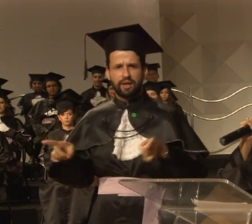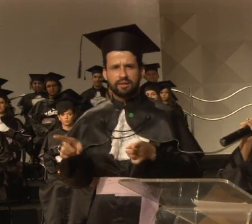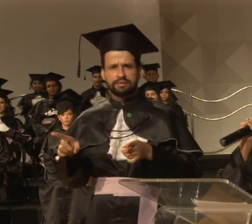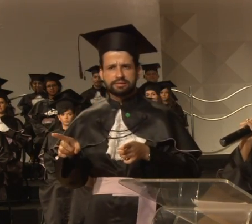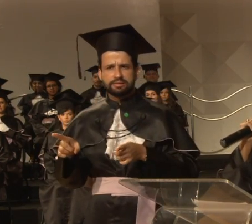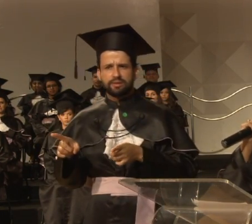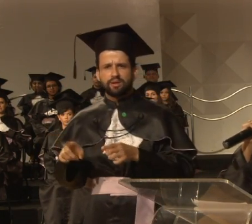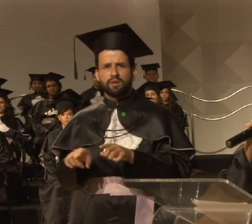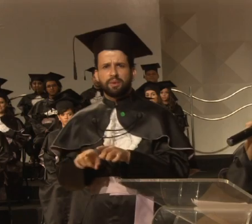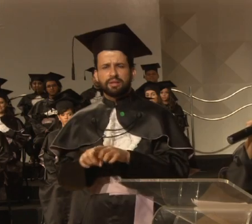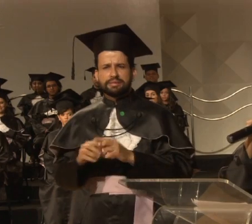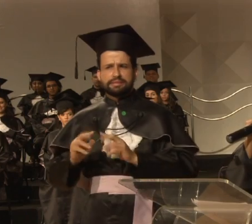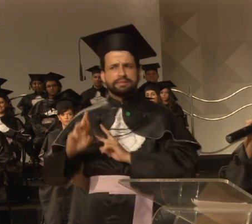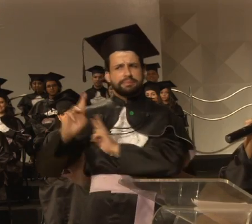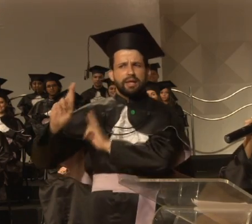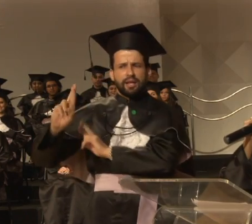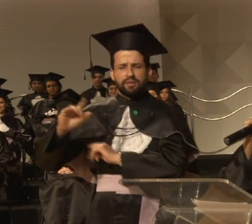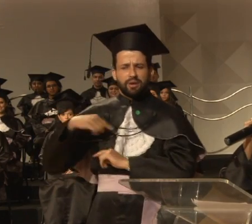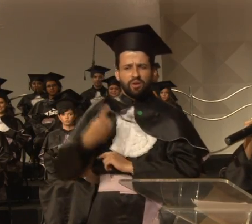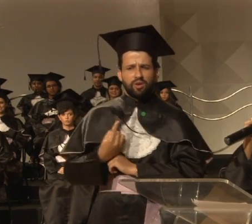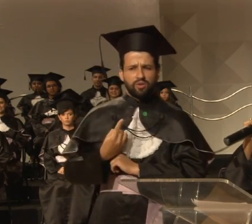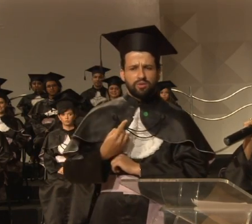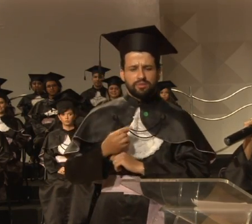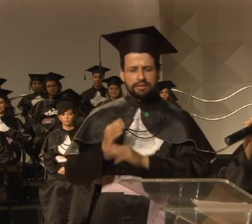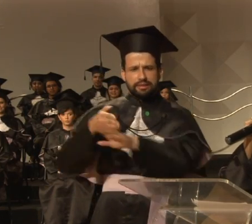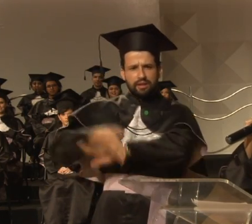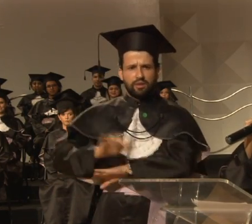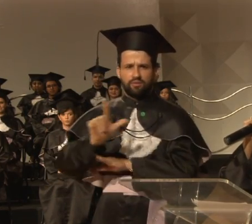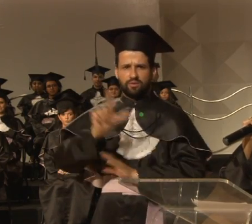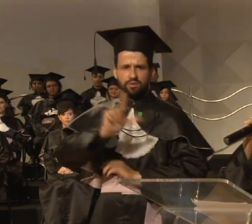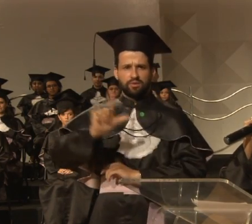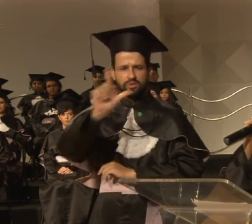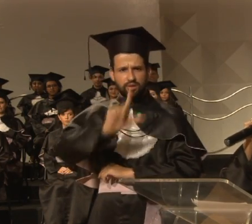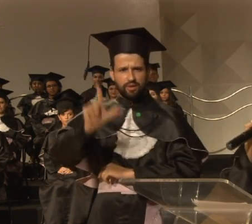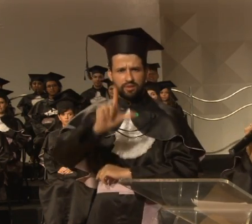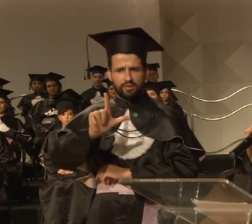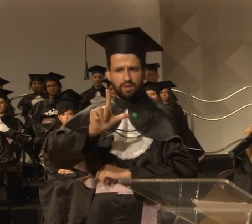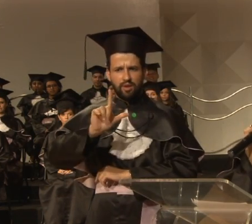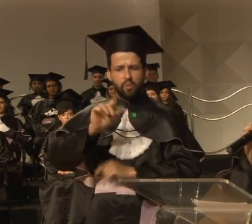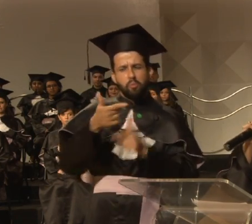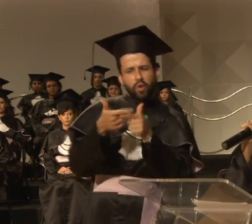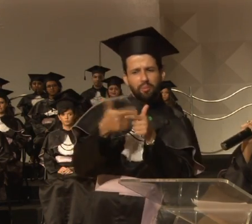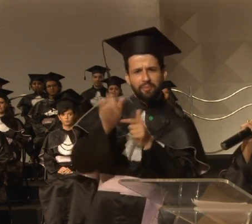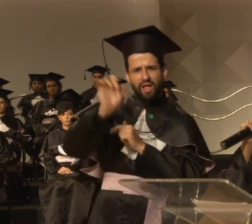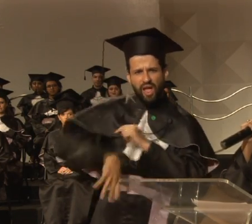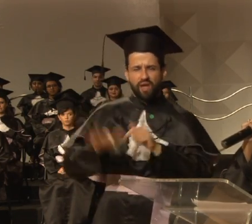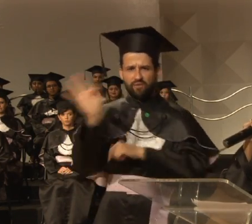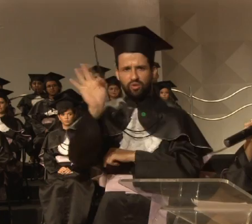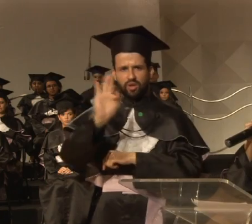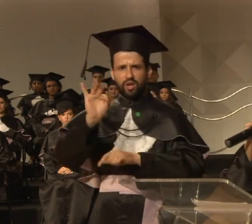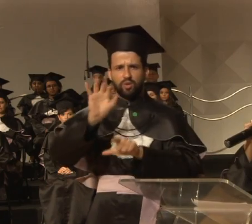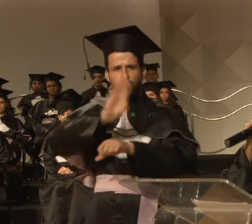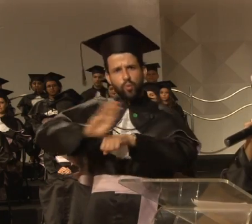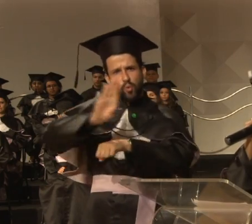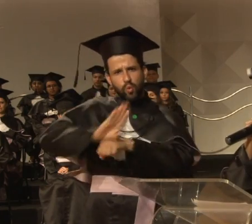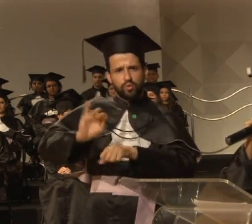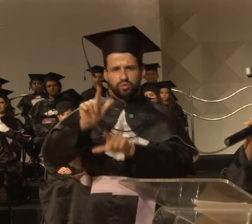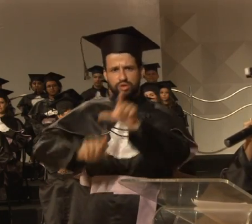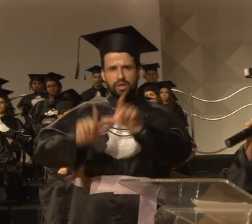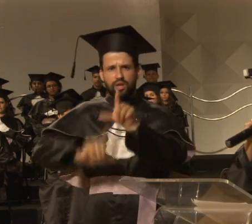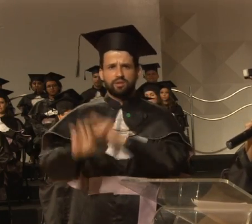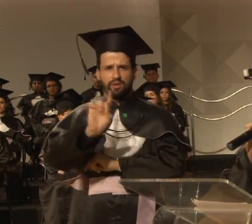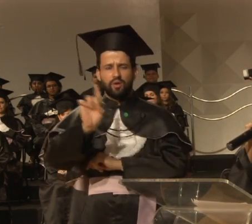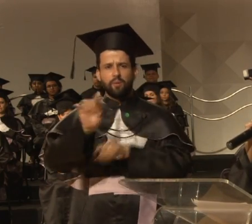esperassem mais de nós. Acredito que a questão não é o curso de letras, mas a função de educador,